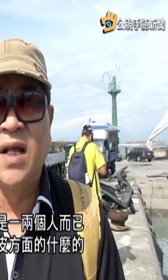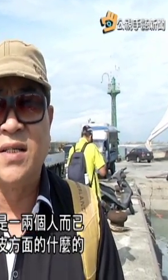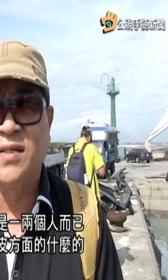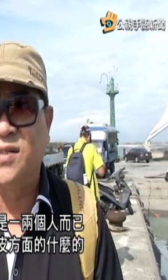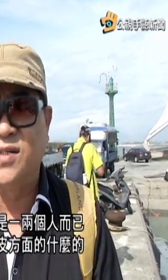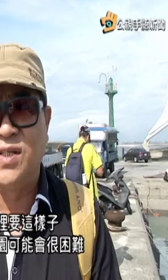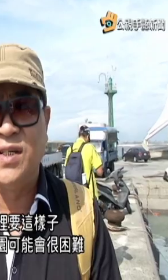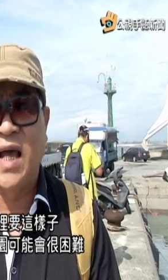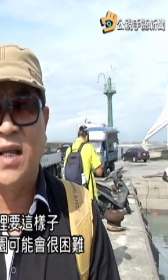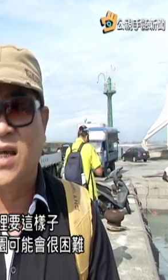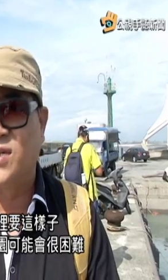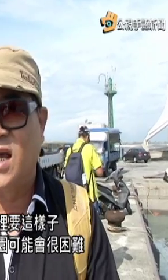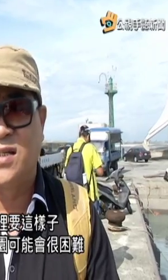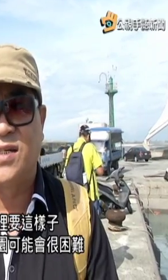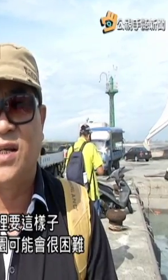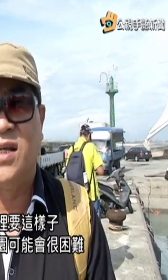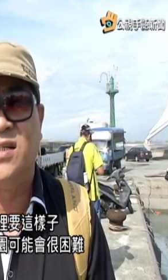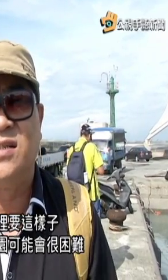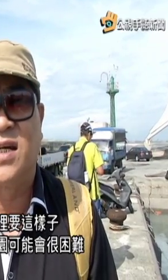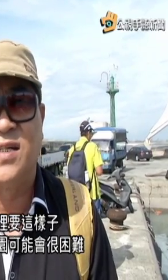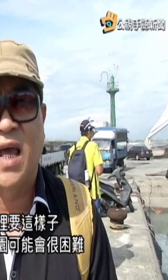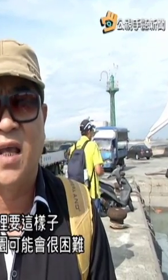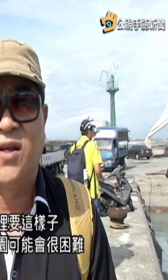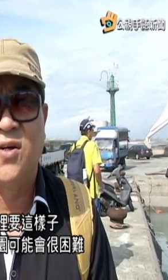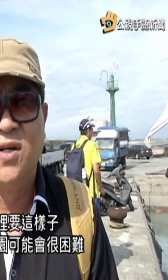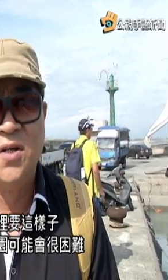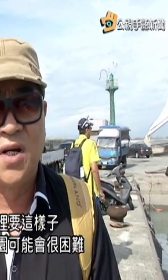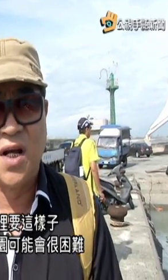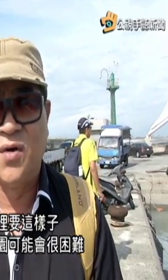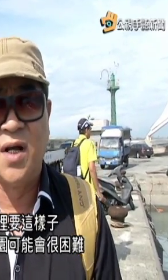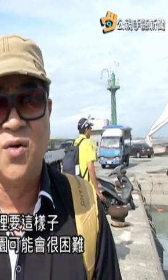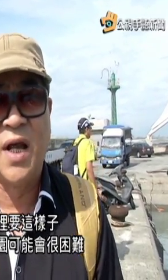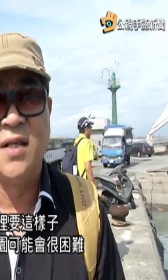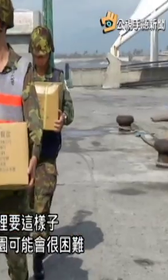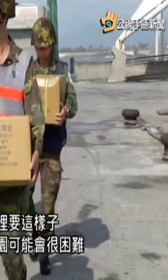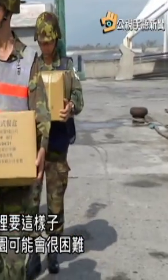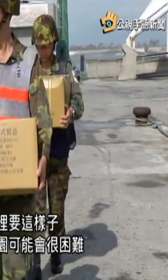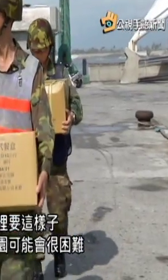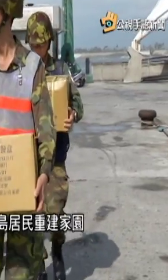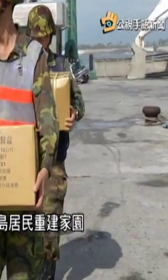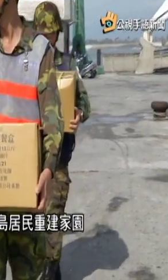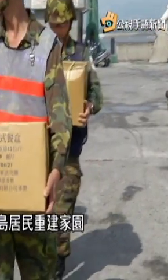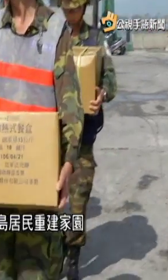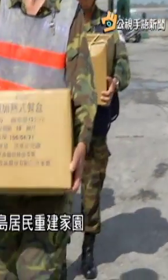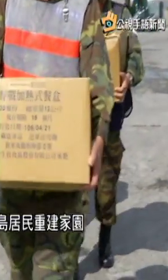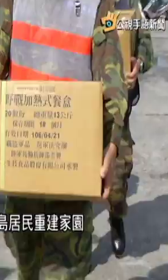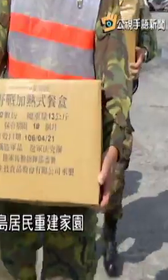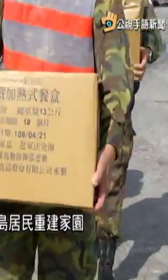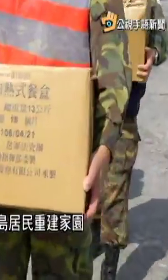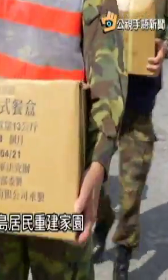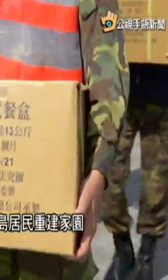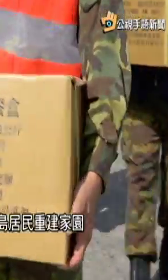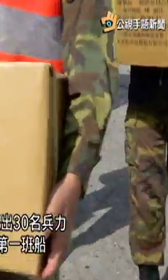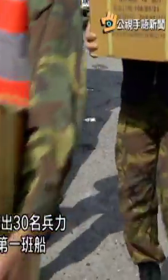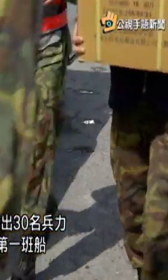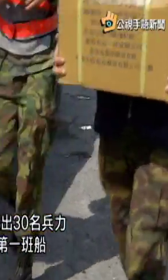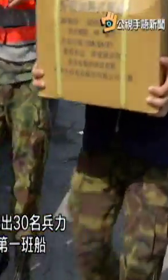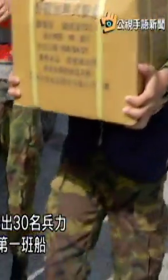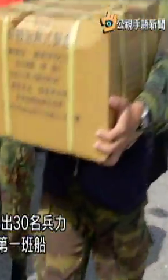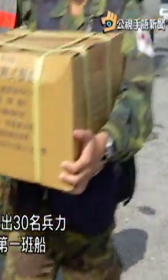是自己家里要这样子整理这个家园哦，可能会很困难。 为了协助离岛居民重建家园，国军也派出30名